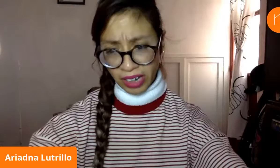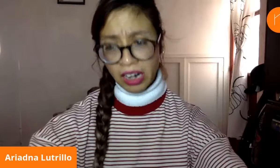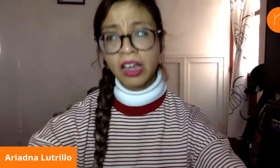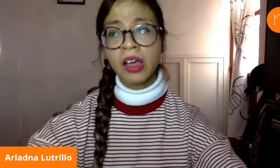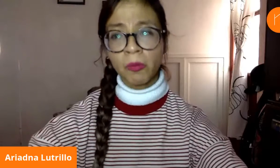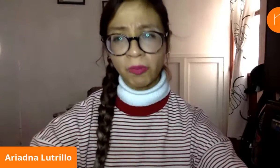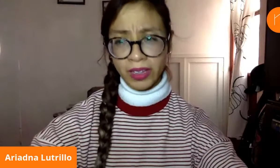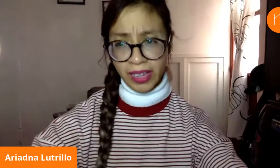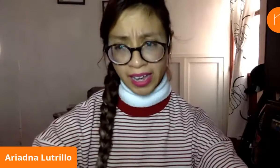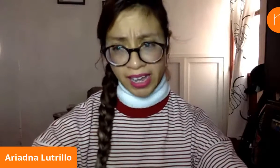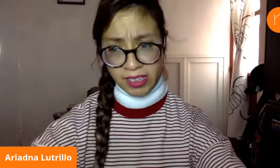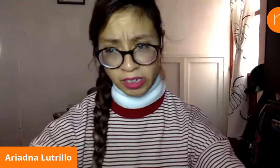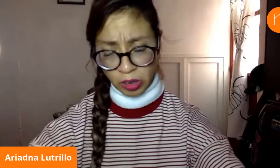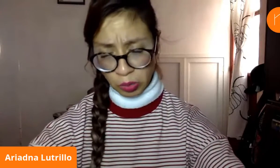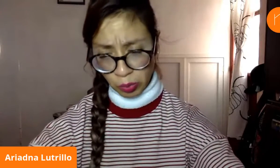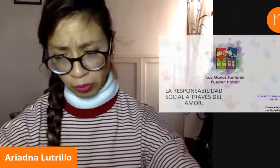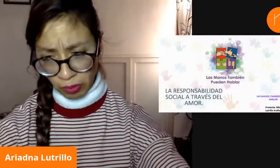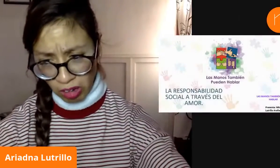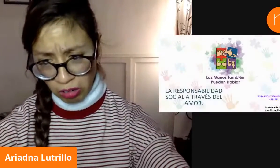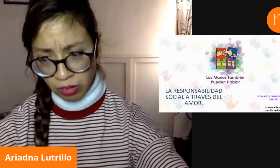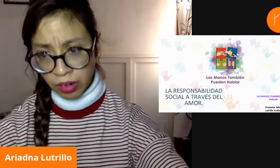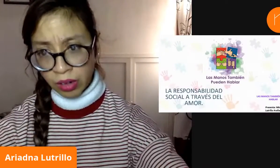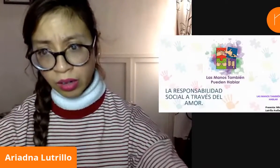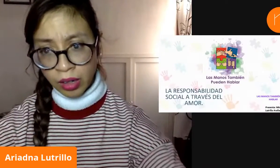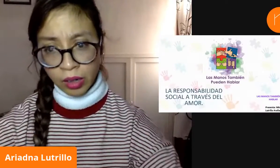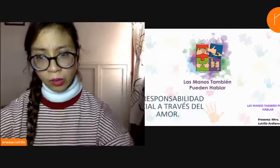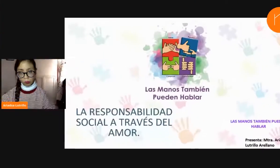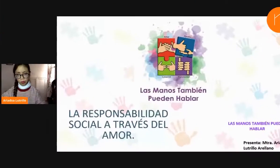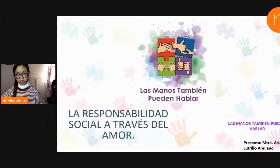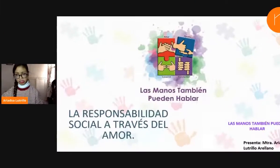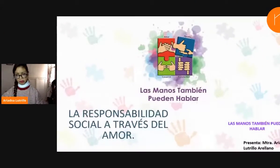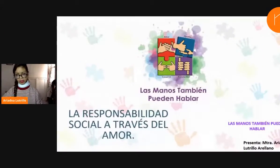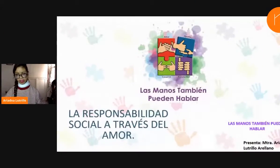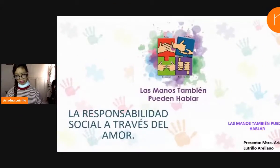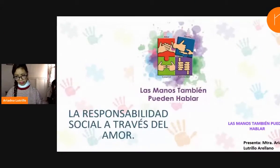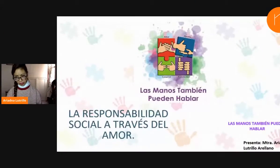compartir pantalla, chicos, por favor? Muchísimas gracias.